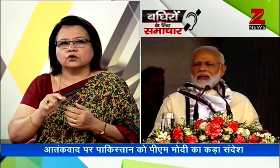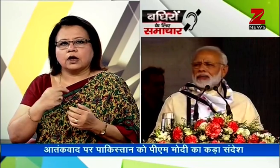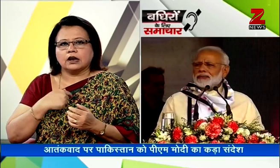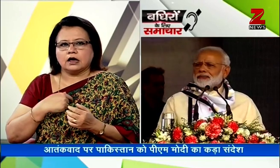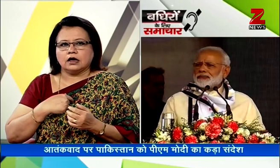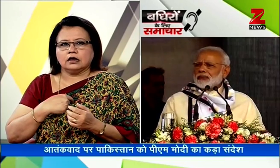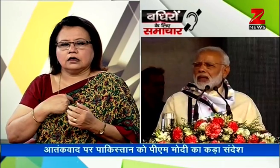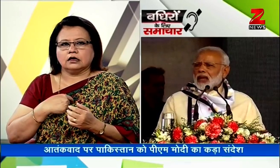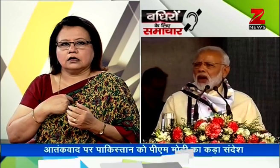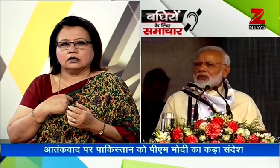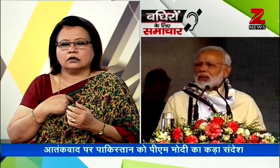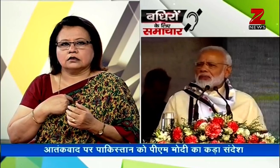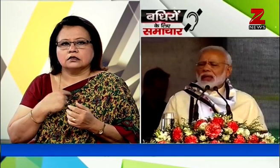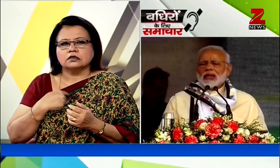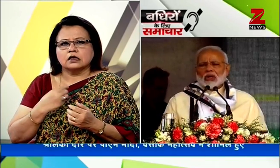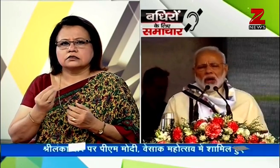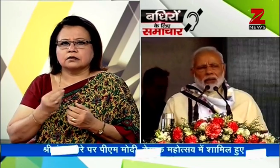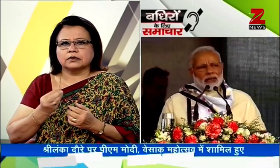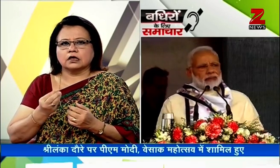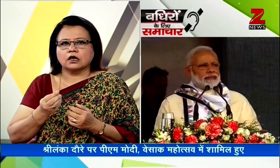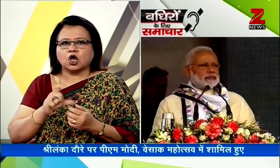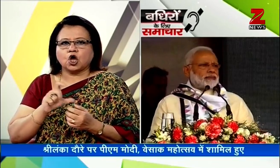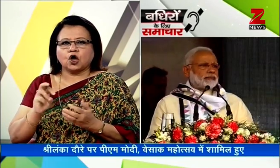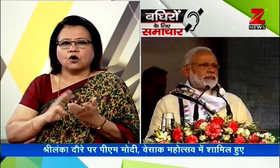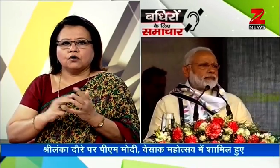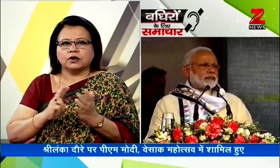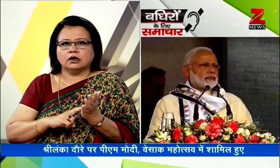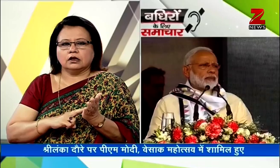आई have something in common.